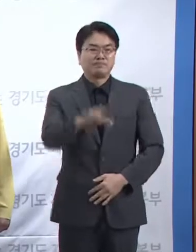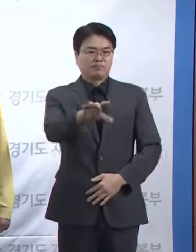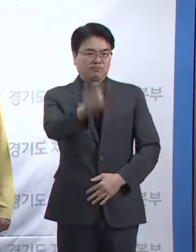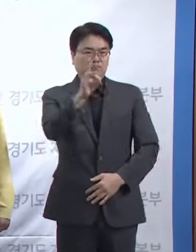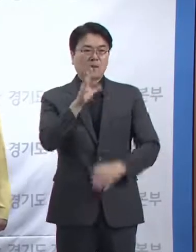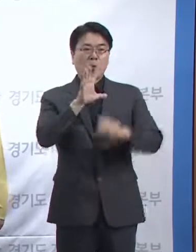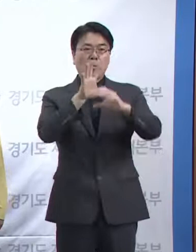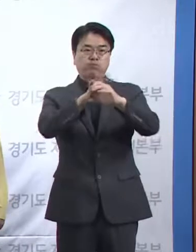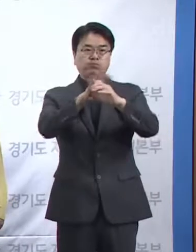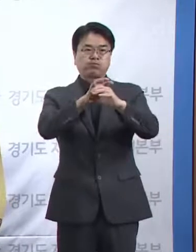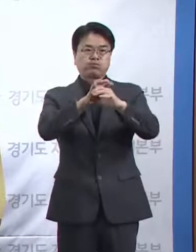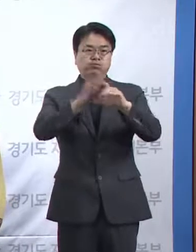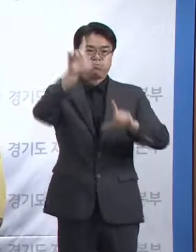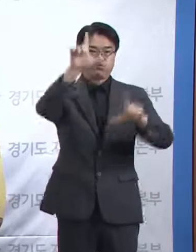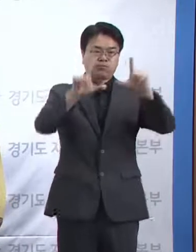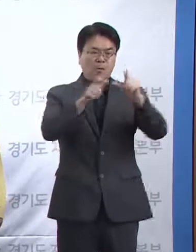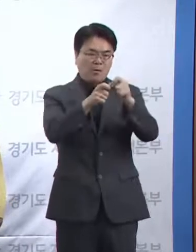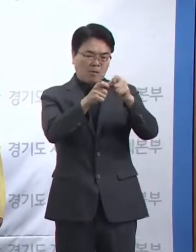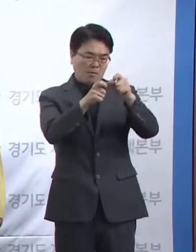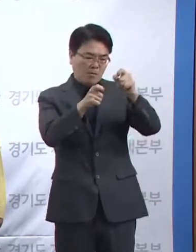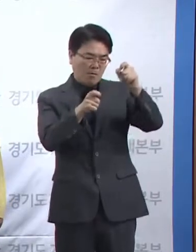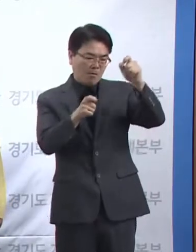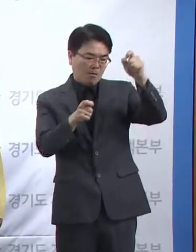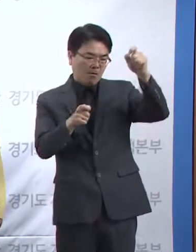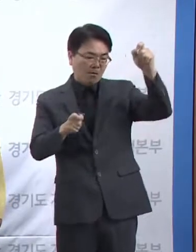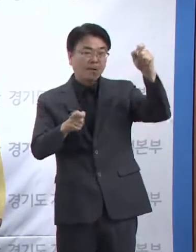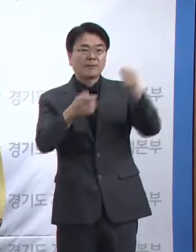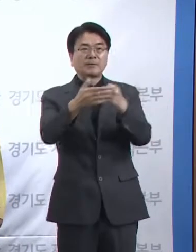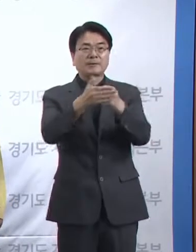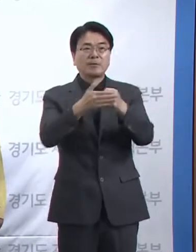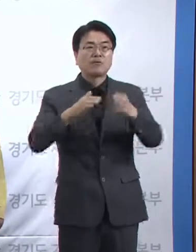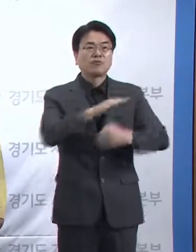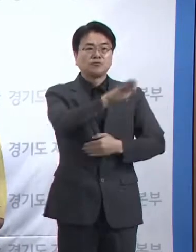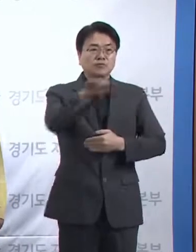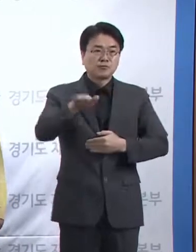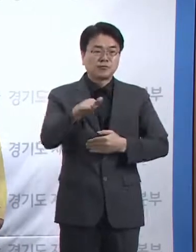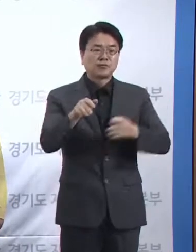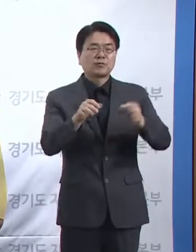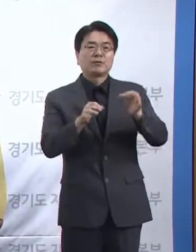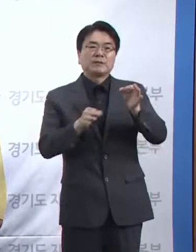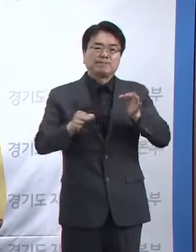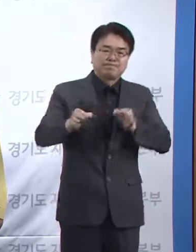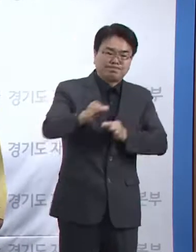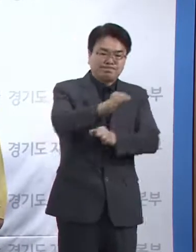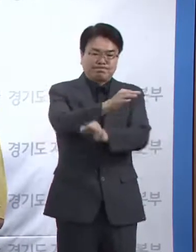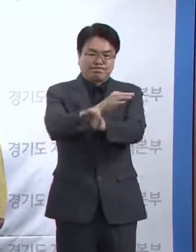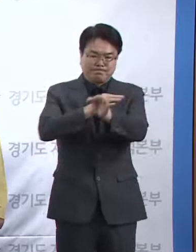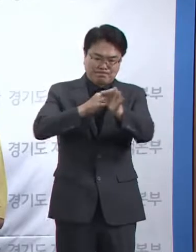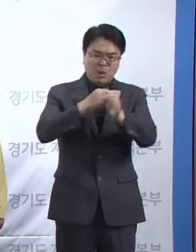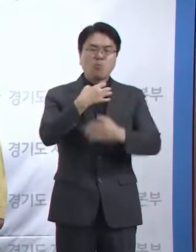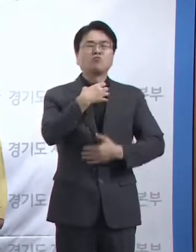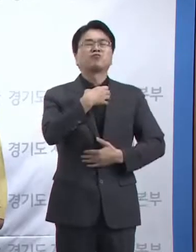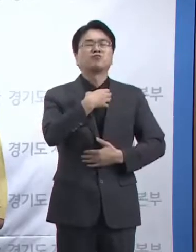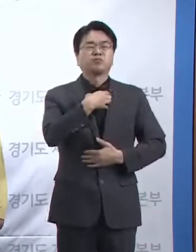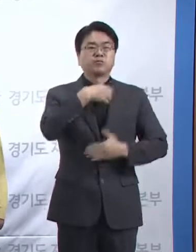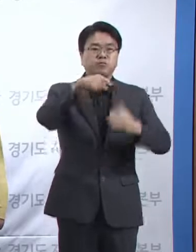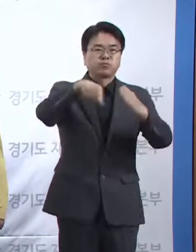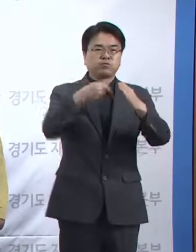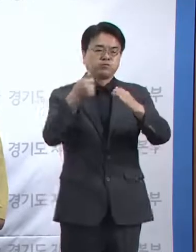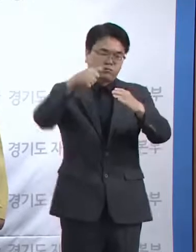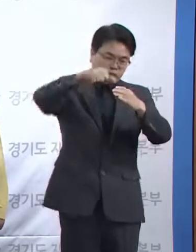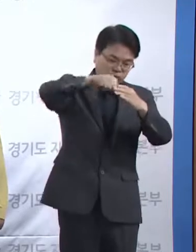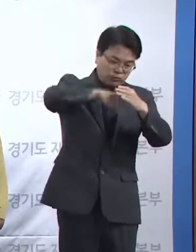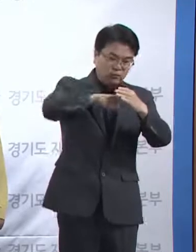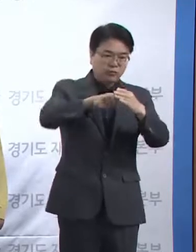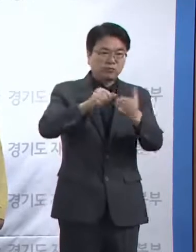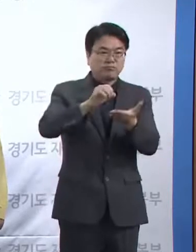우선 코로나19 사태가 장기화되면서 우리 경제도 위기를 맞고 있습니다. 소비가